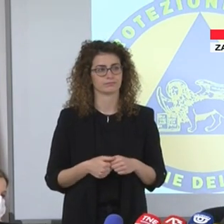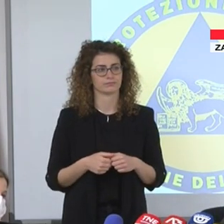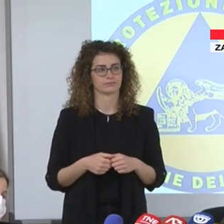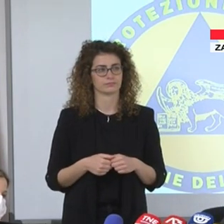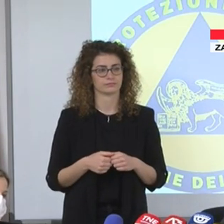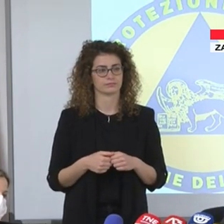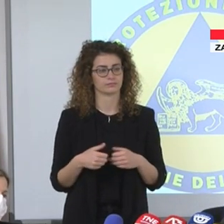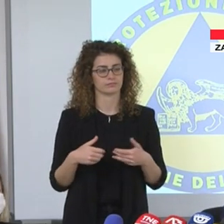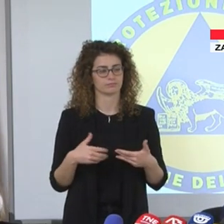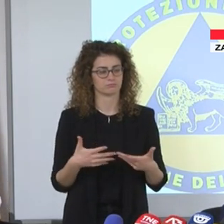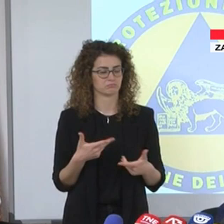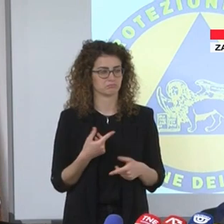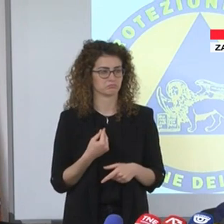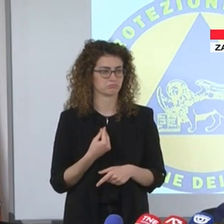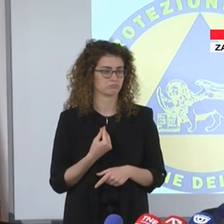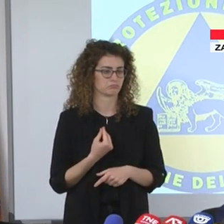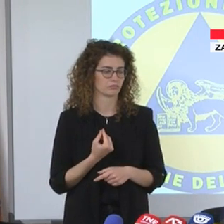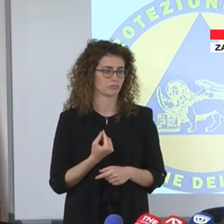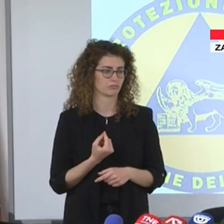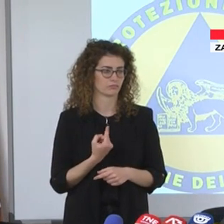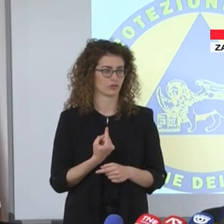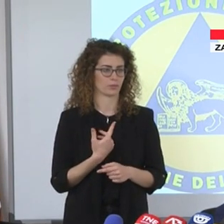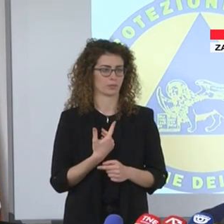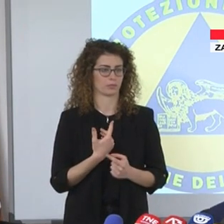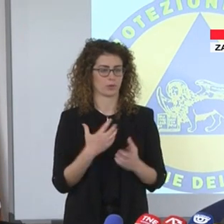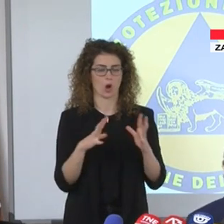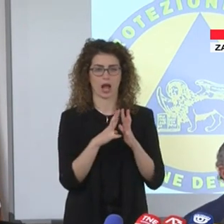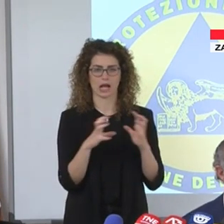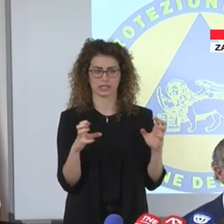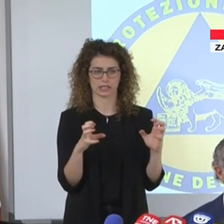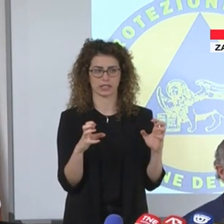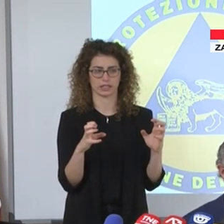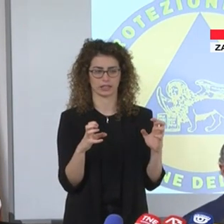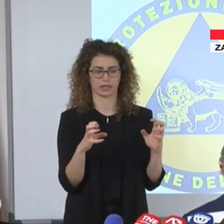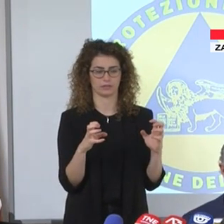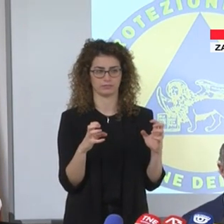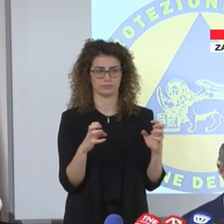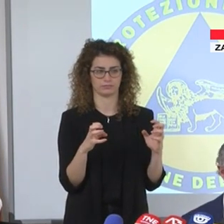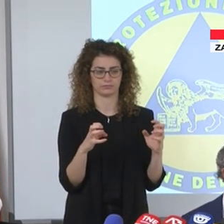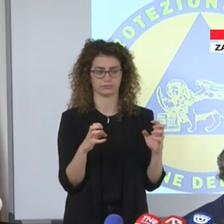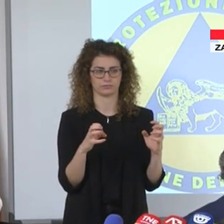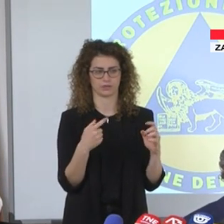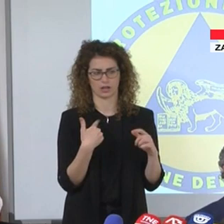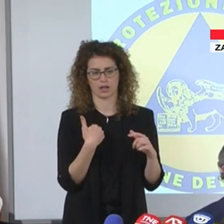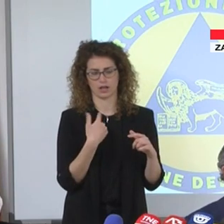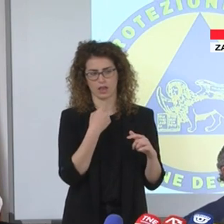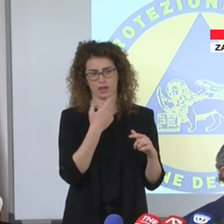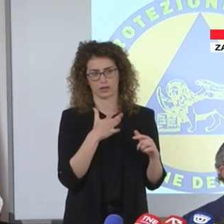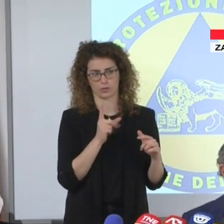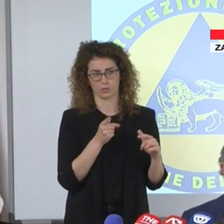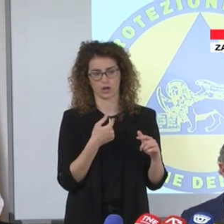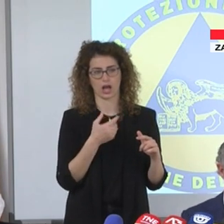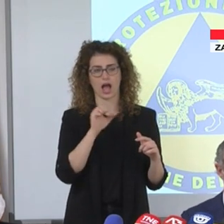Intanto una cosa che riguarda proprio un'azienda della quale lei si è già occupato, la